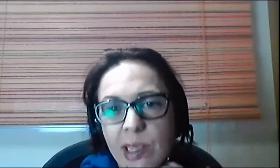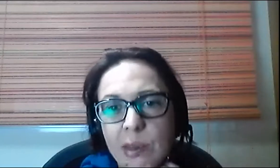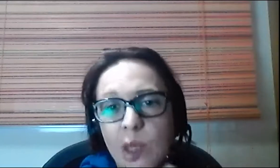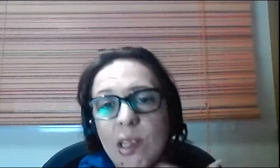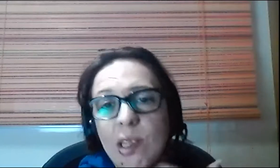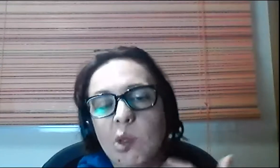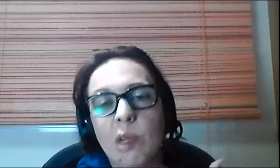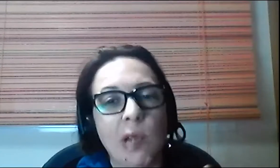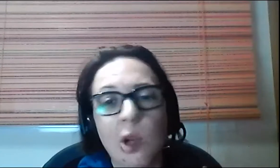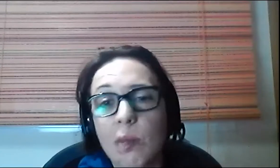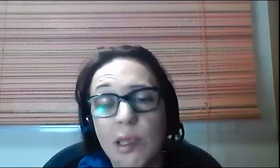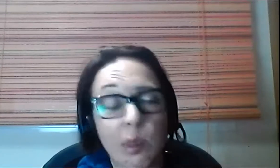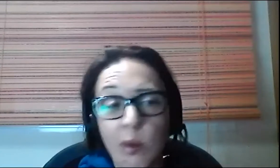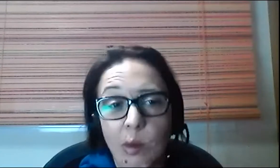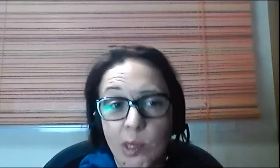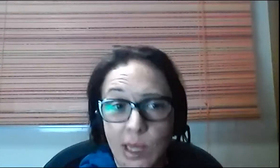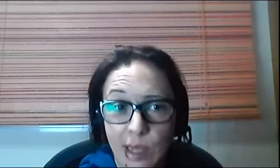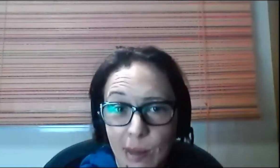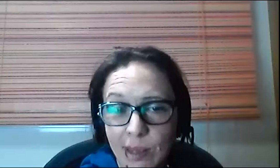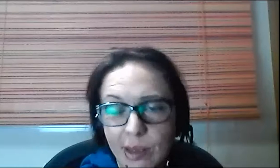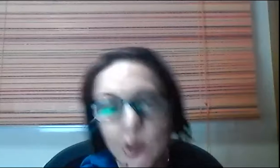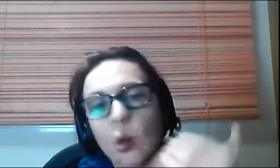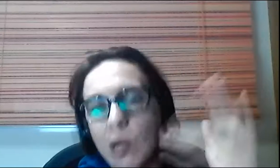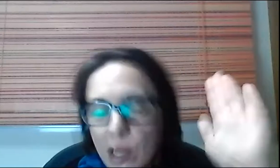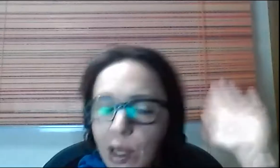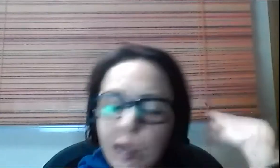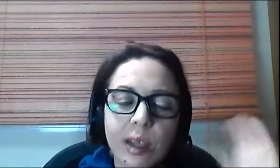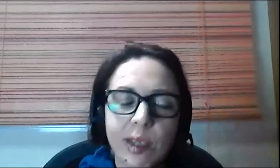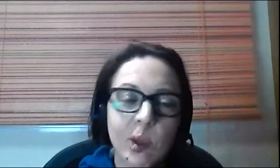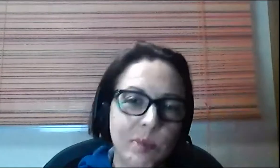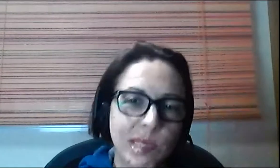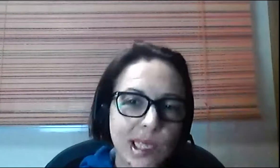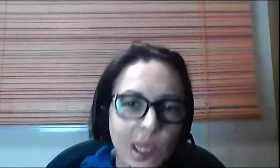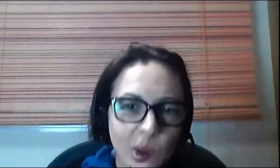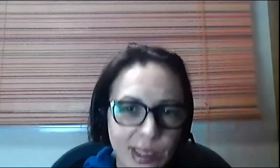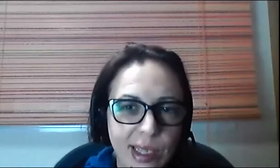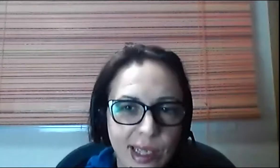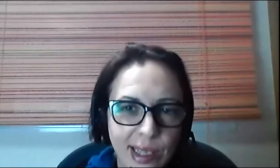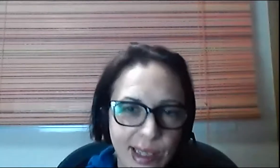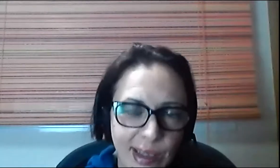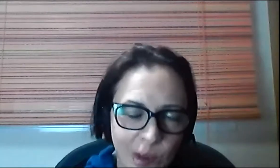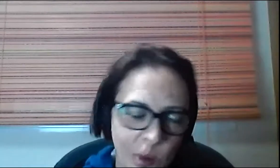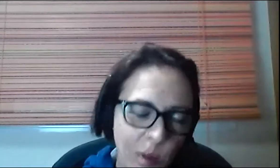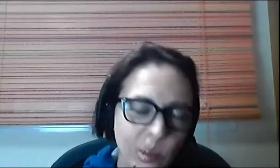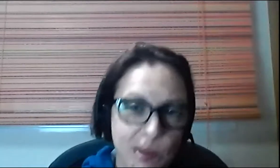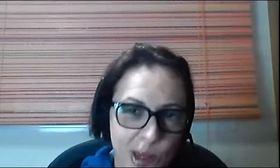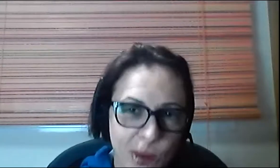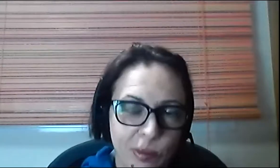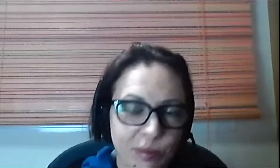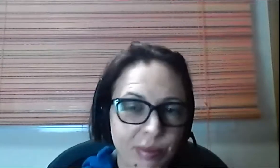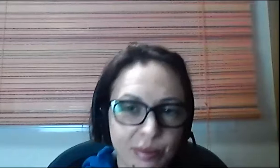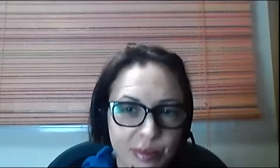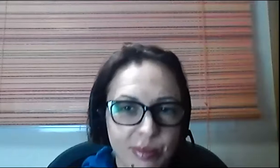habían entrevistado 20 personas, pero claro, 20 no era una muestra relevante. Entonces, sugerían que los investigadores tendrían que hacerle una muestra